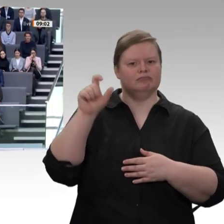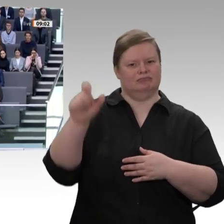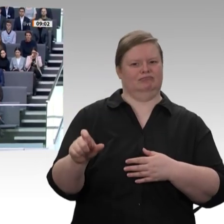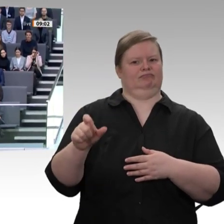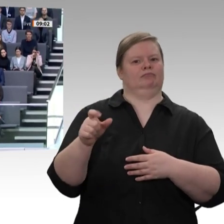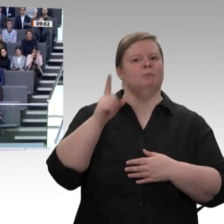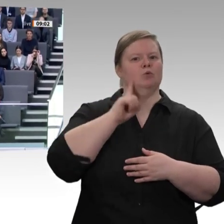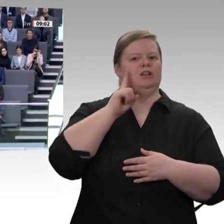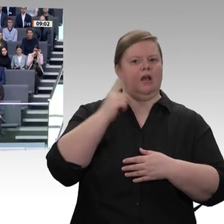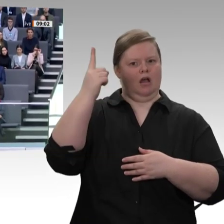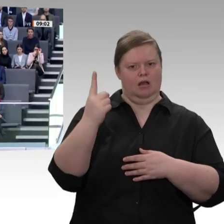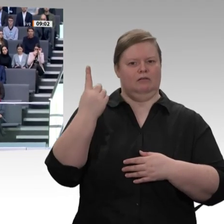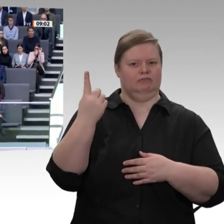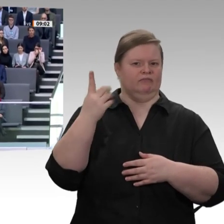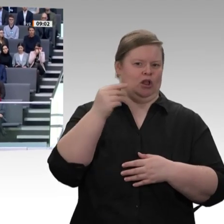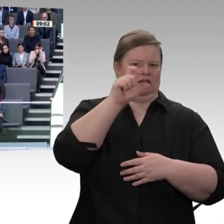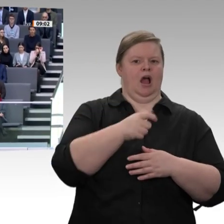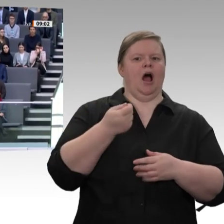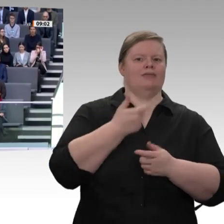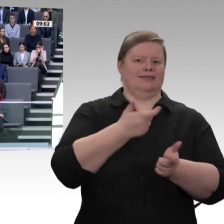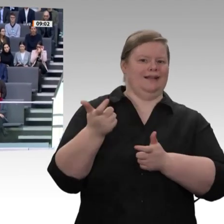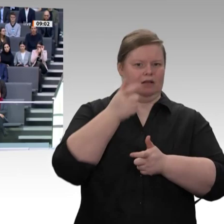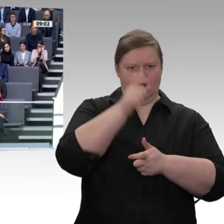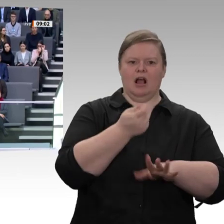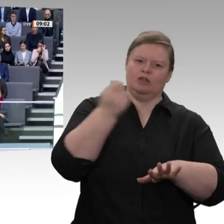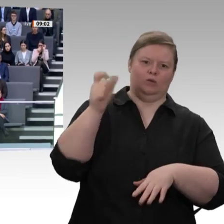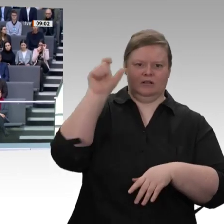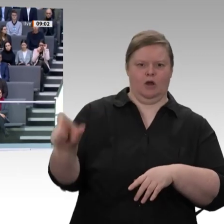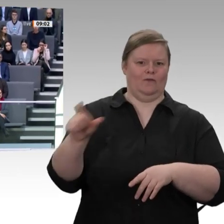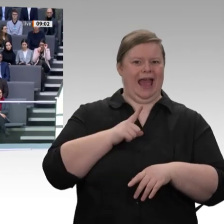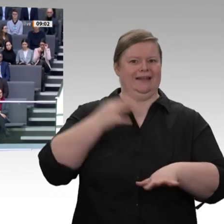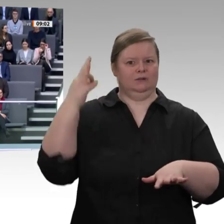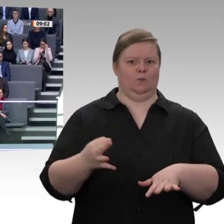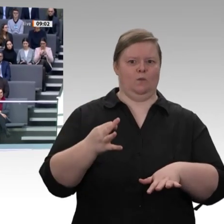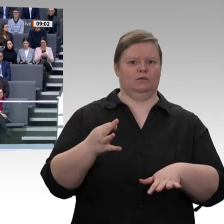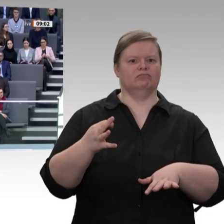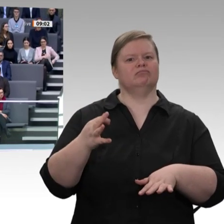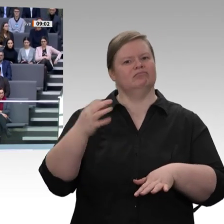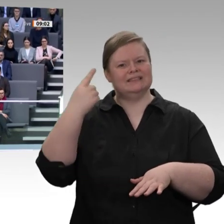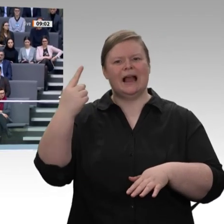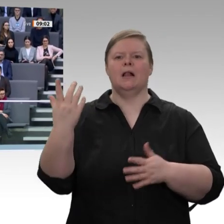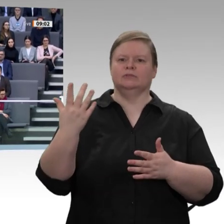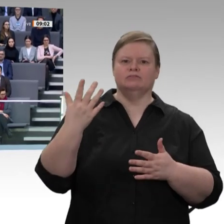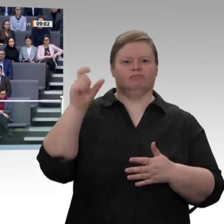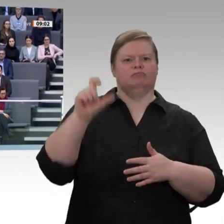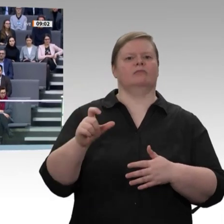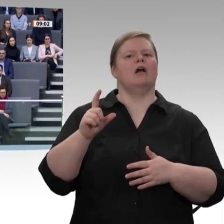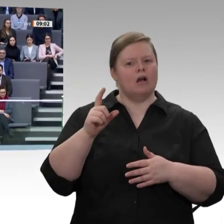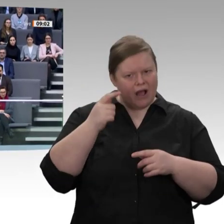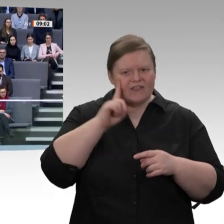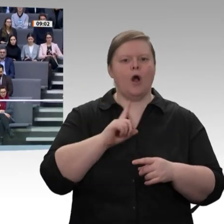deutsche Staatsangehörige, hier Geborene. Menschen, die in diesem unserem Land ihr